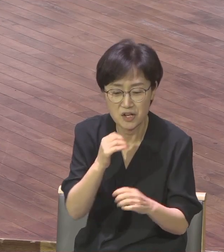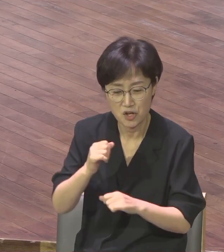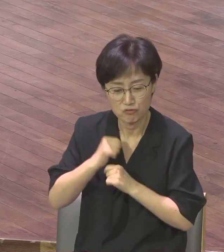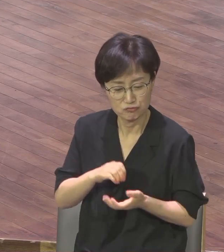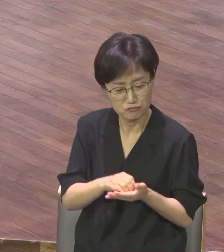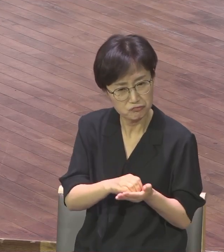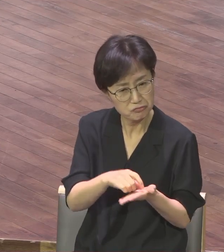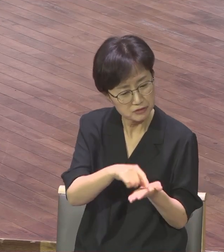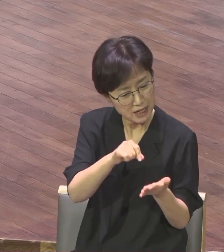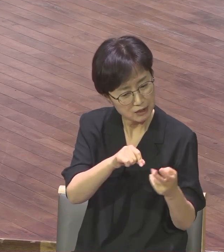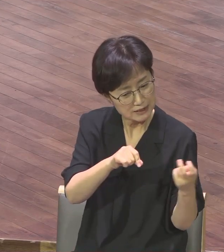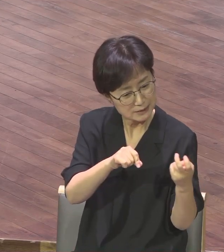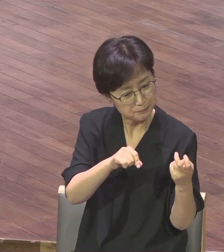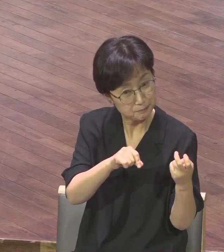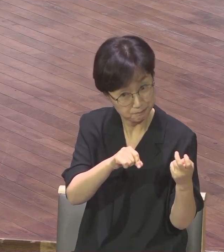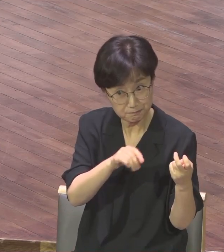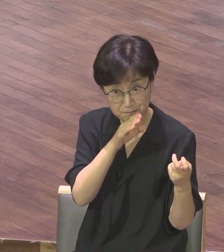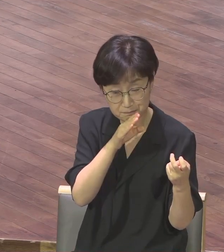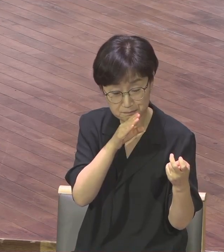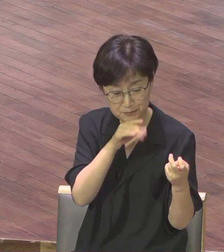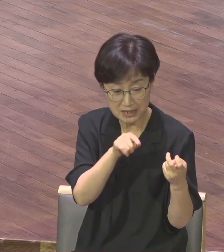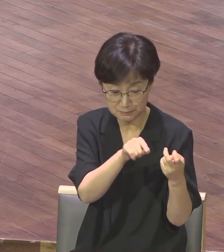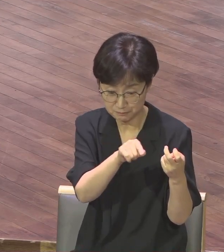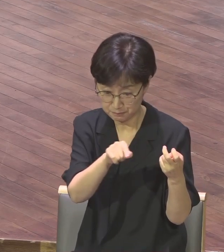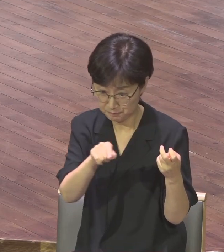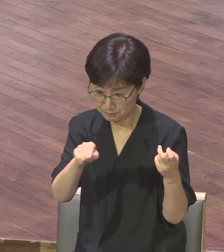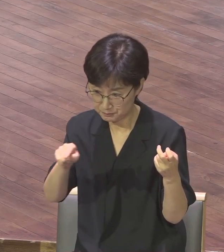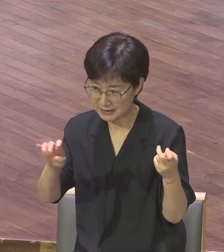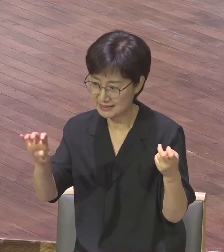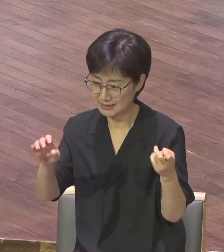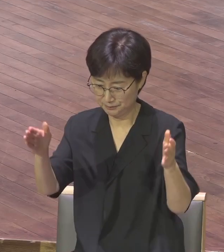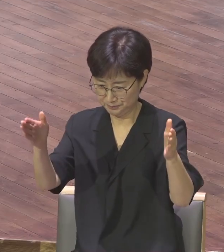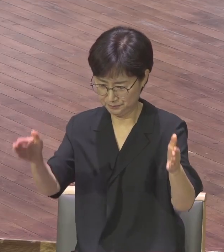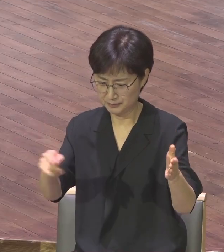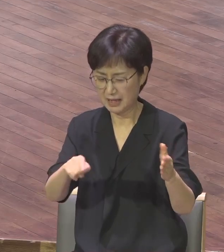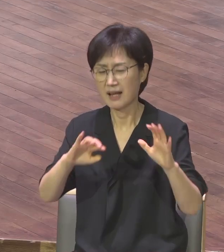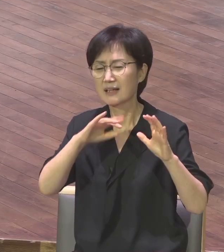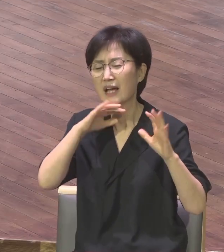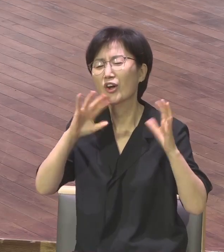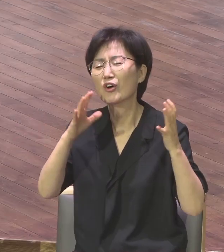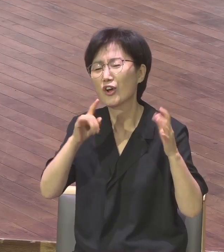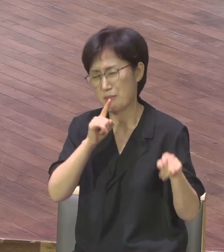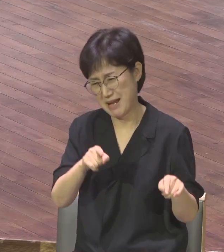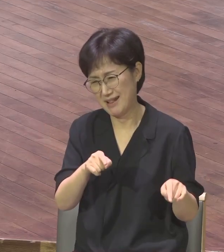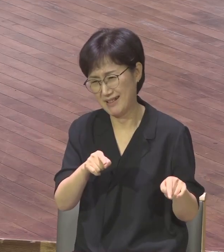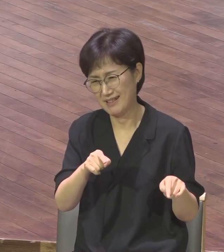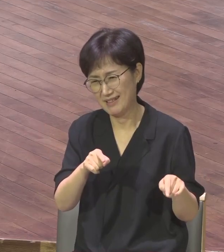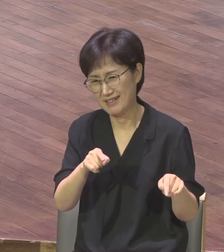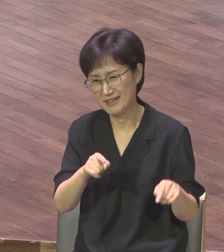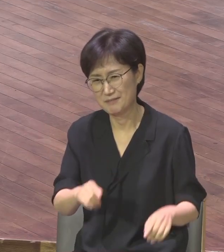갈 나이가 되었을 때부터 40세까지를 어리다,